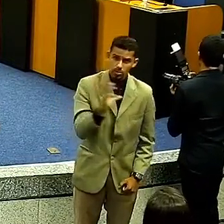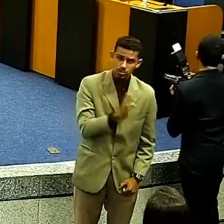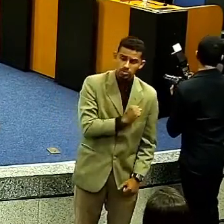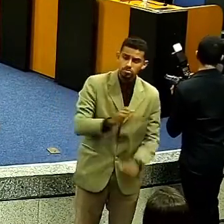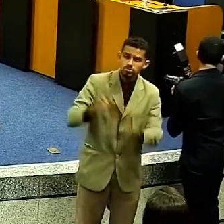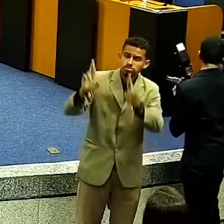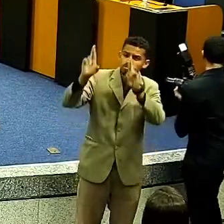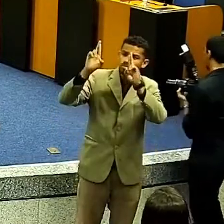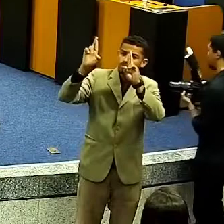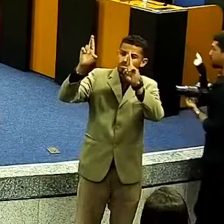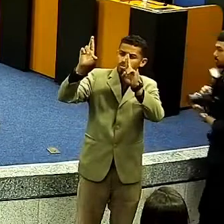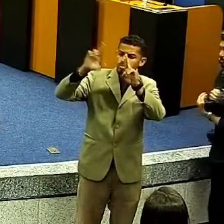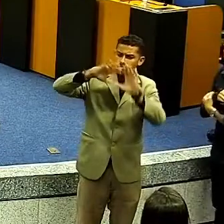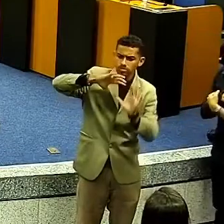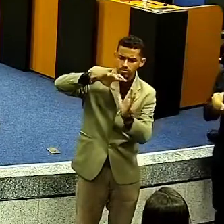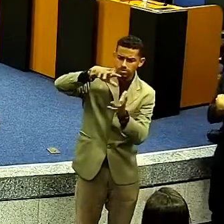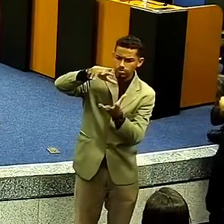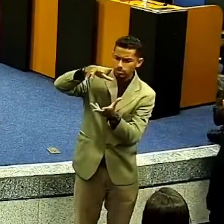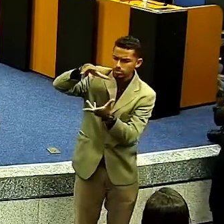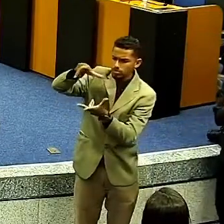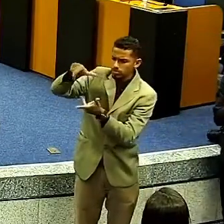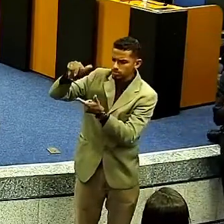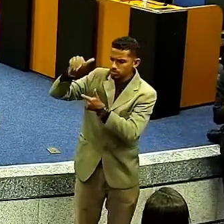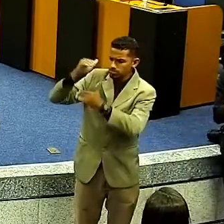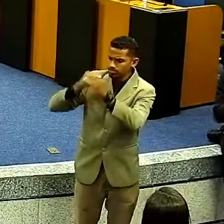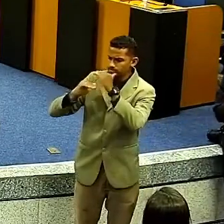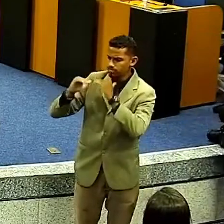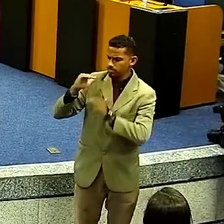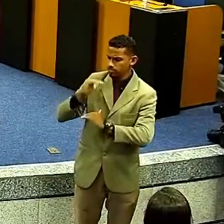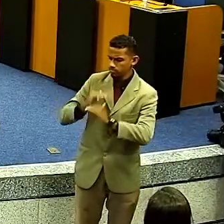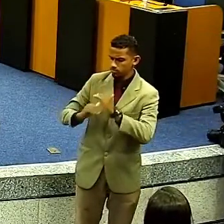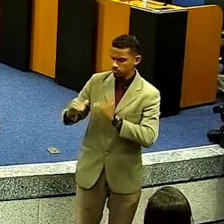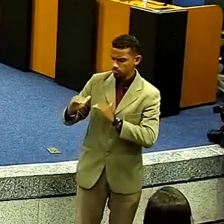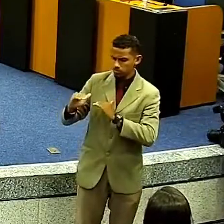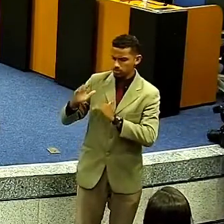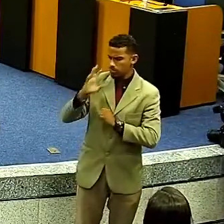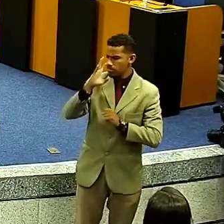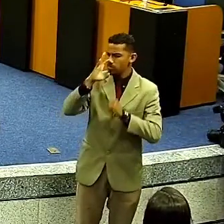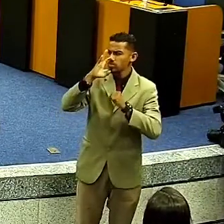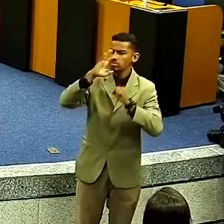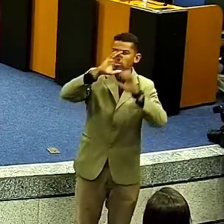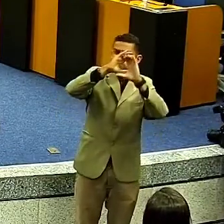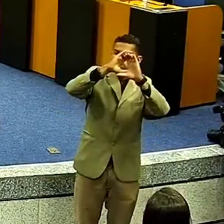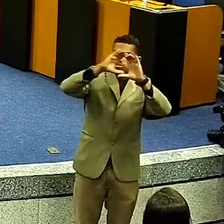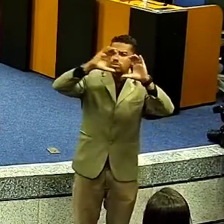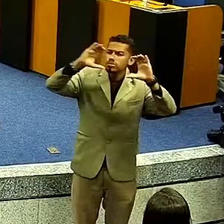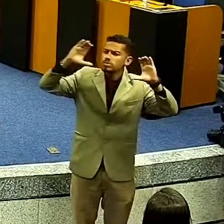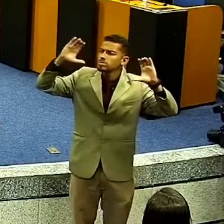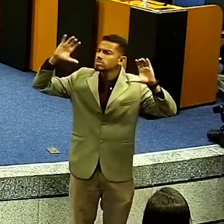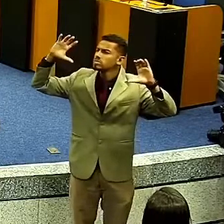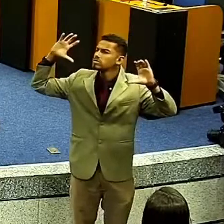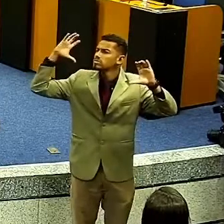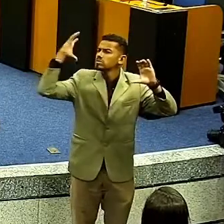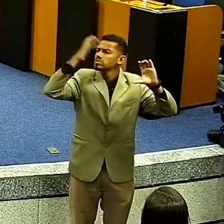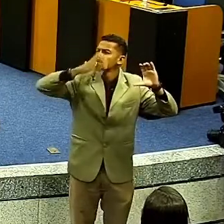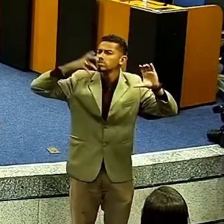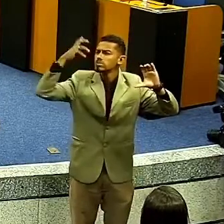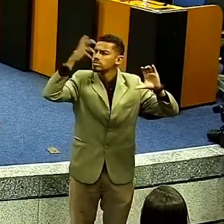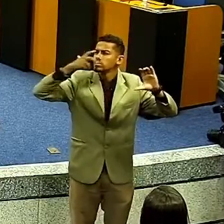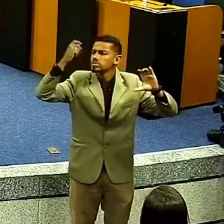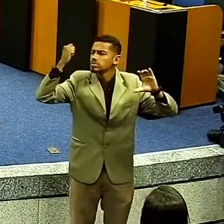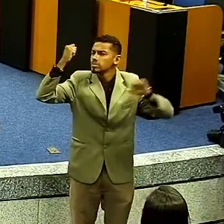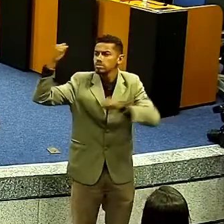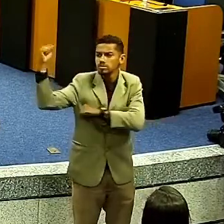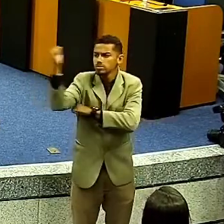de amor e de esperança a terra desce sem que o Formoso céu risonho lípido